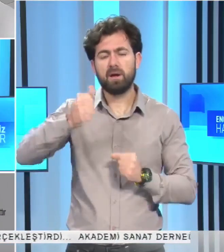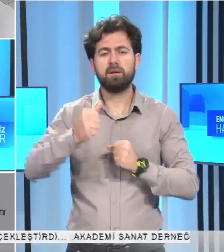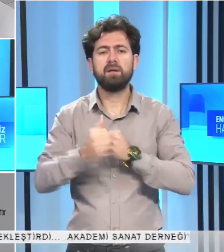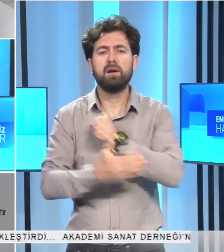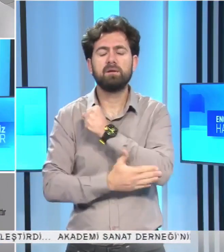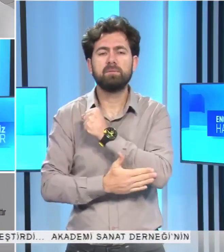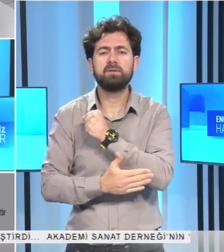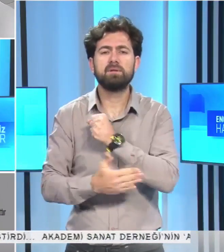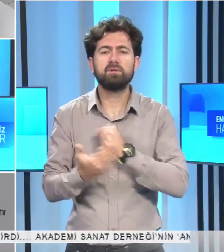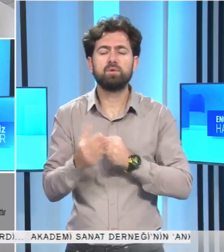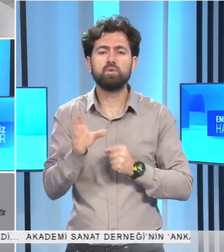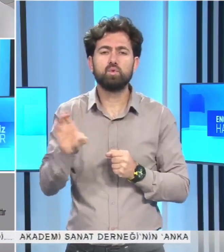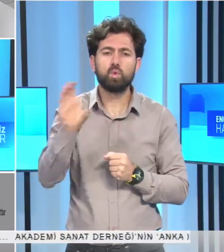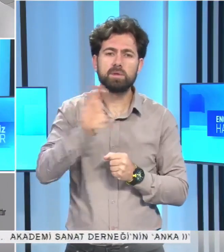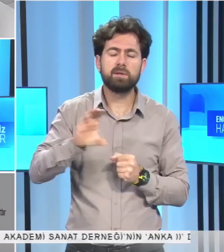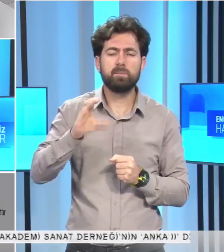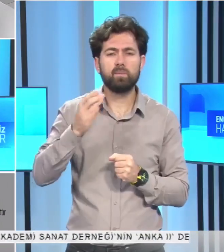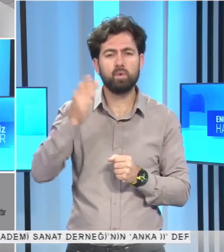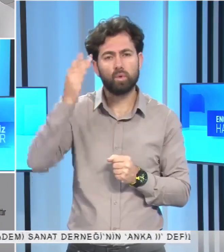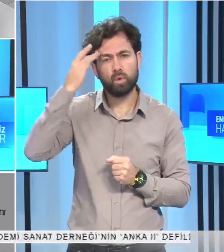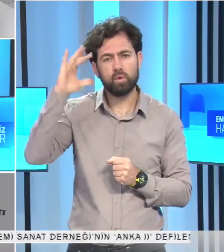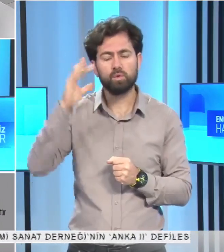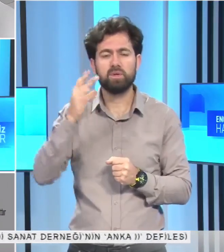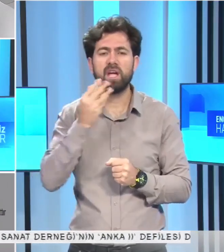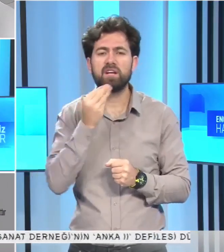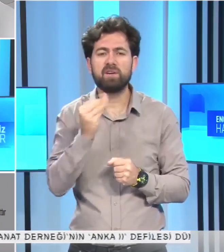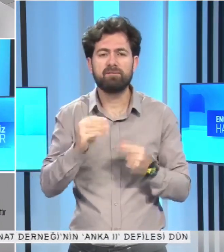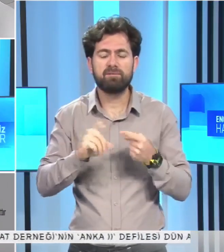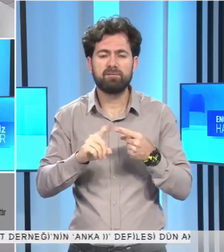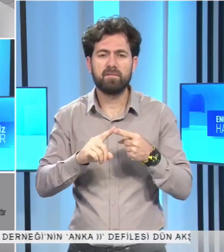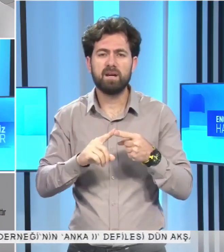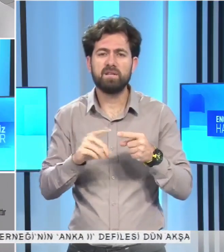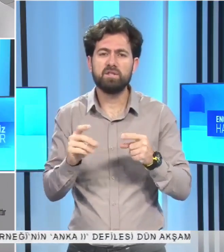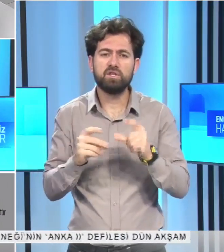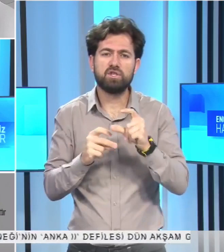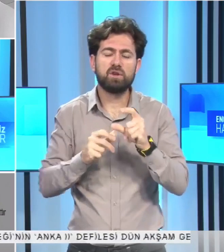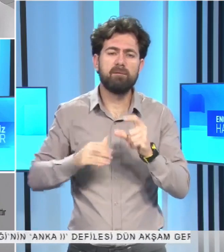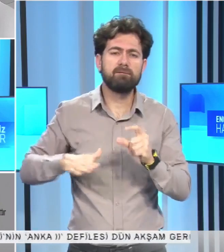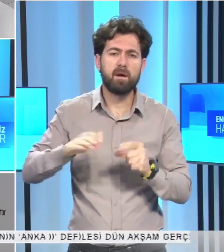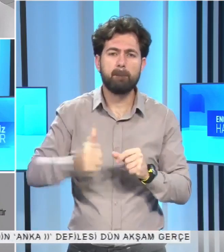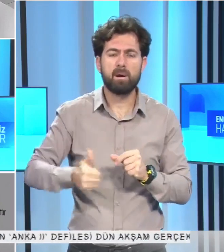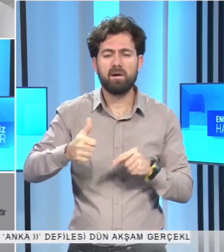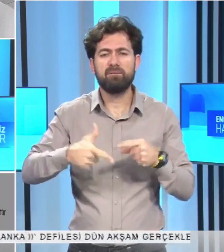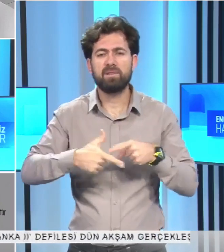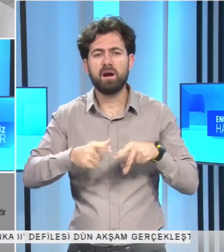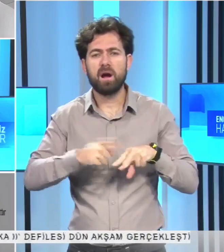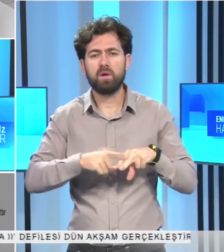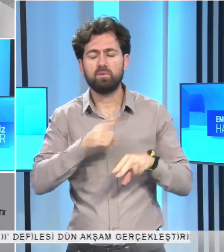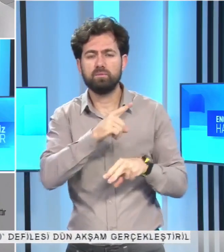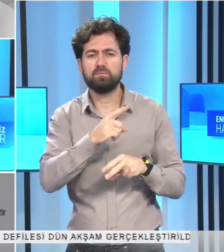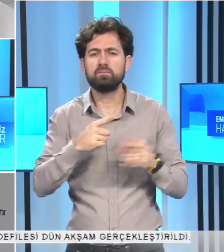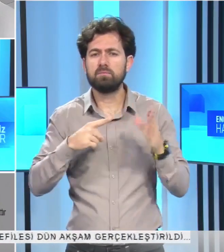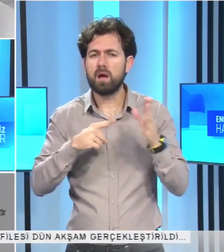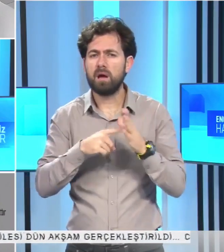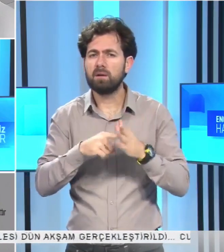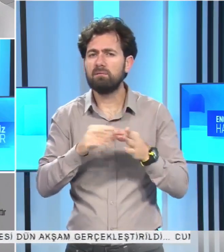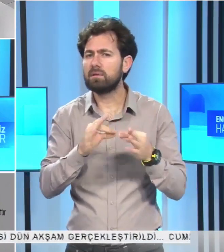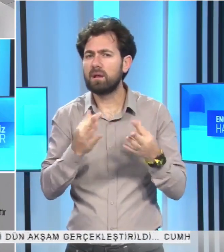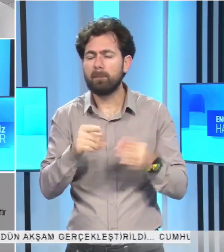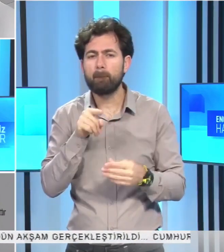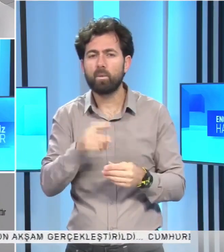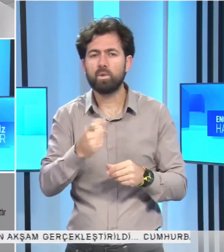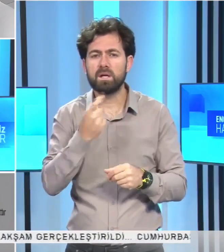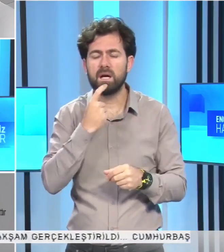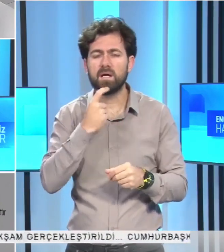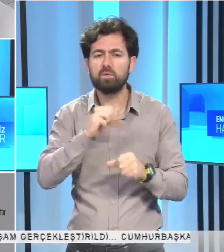Başbakan Yardımcısı, Turizm, Kültür, Gençlik ve Çevre Bakanı Fikri Atıoğlu, hedeflerinin bu